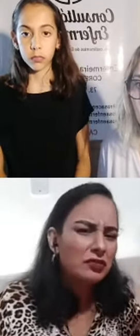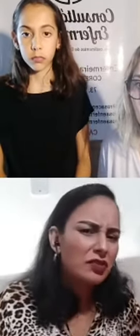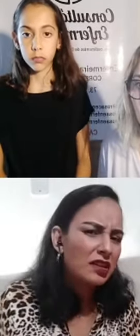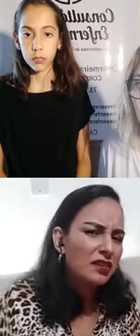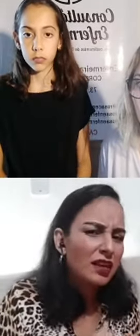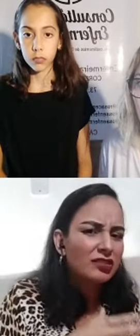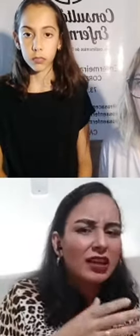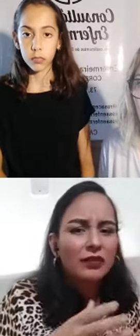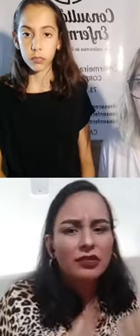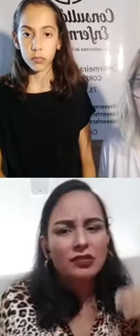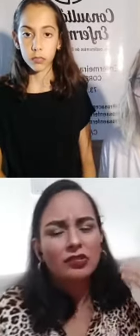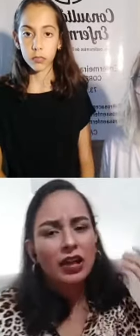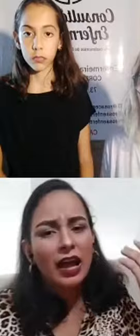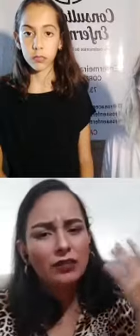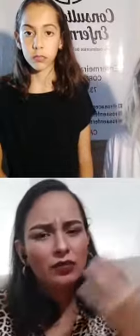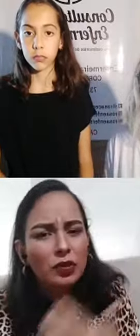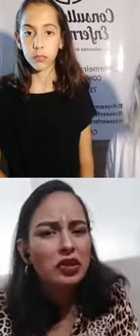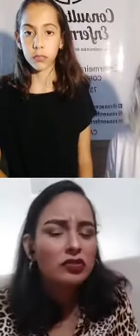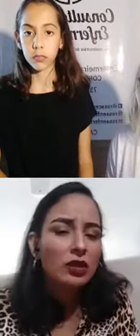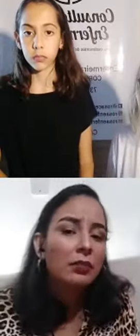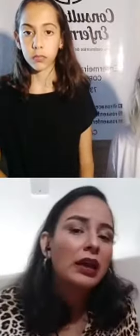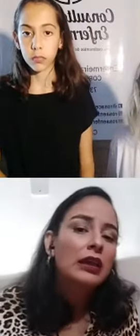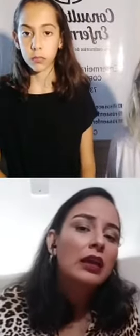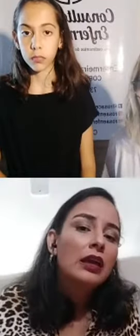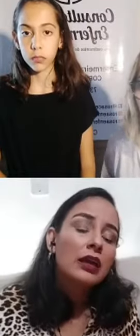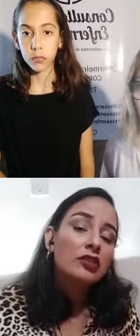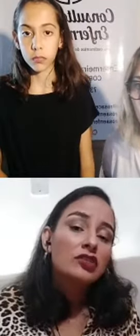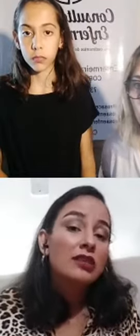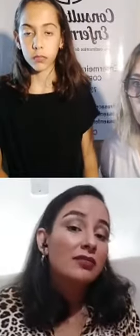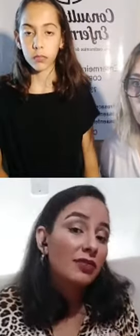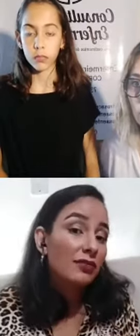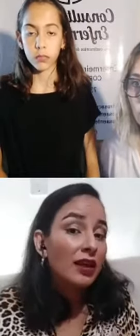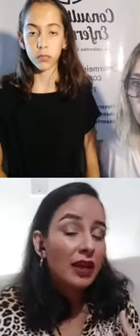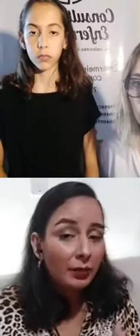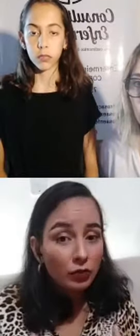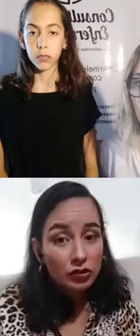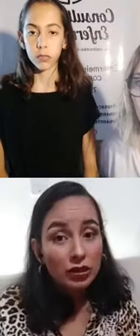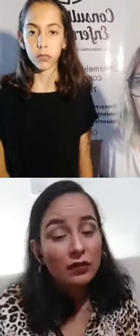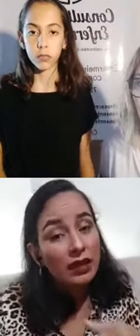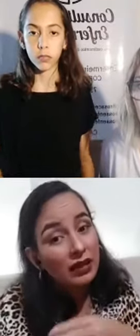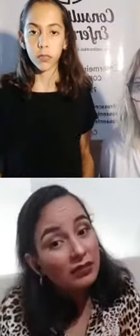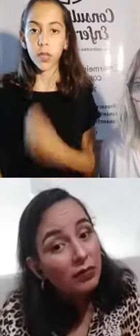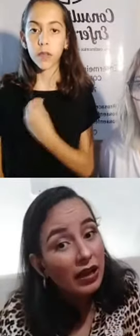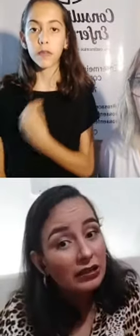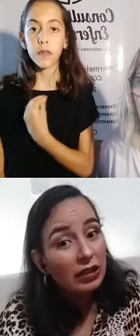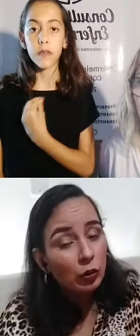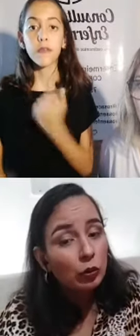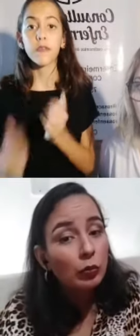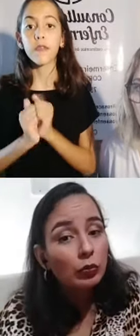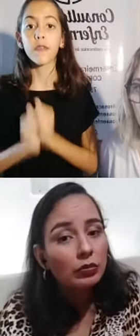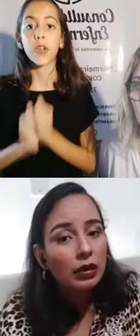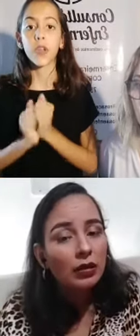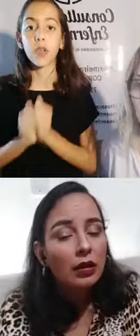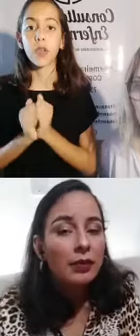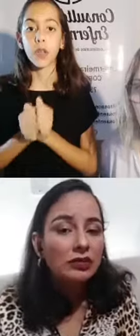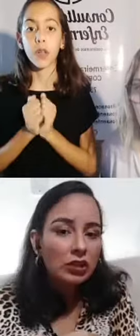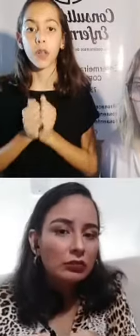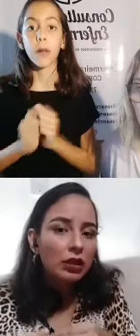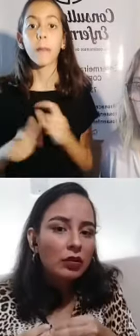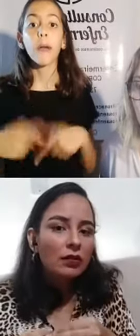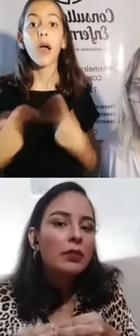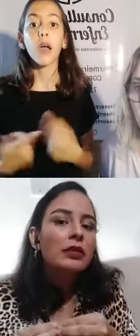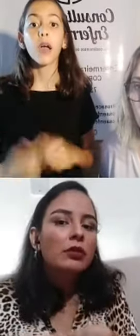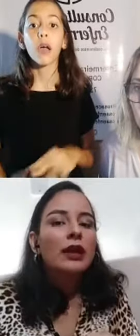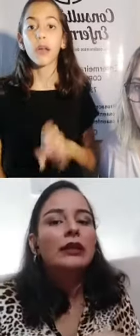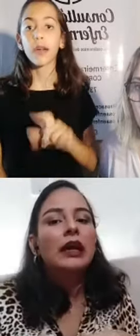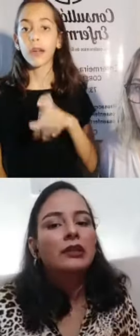gente divide as tarefas dentro de casa, os meninos também, e a gente tenta viver em harmonia. Sei que essa não é a realidade de todo mundo, né? Mas dentro da